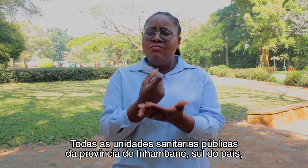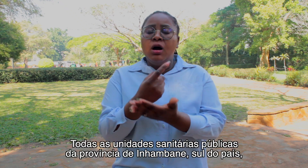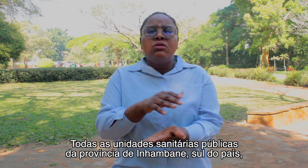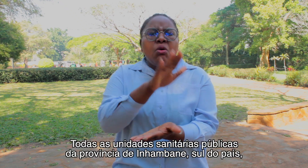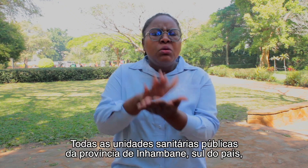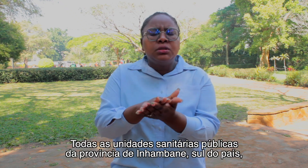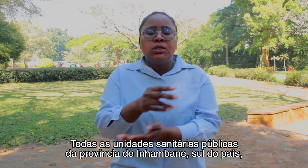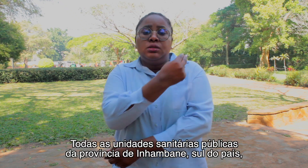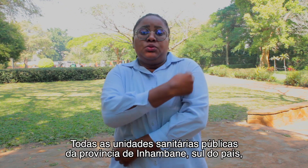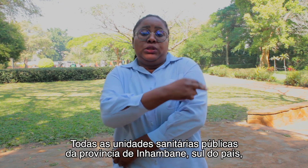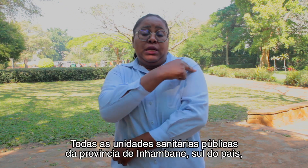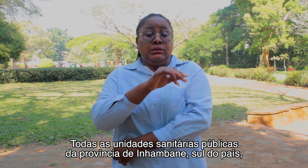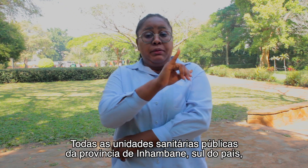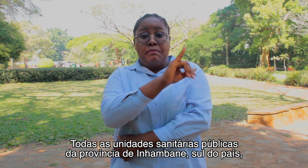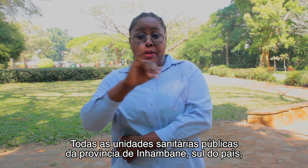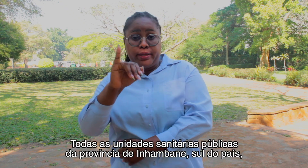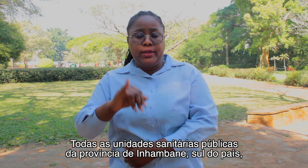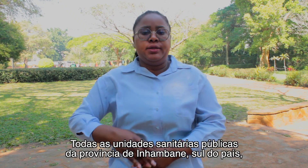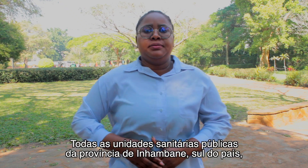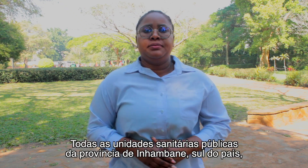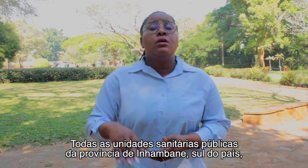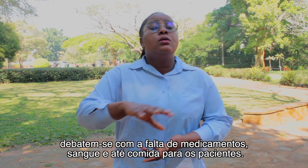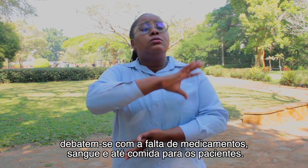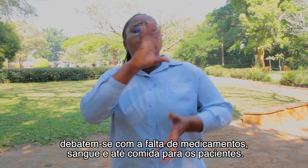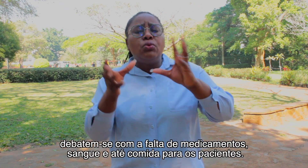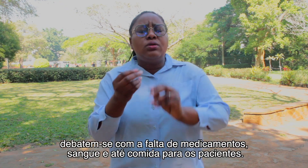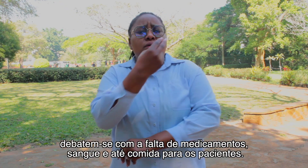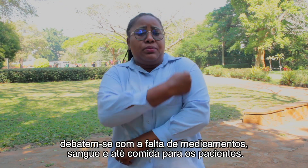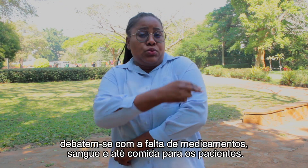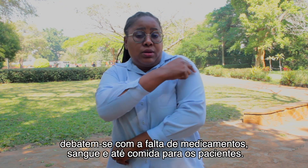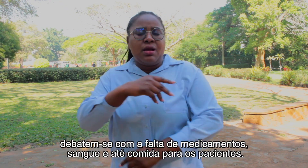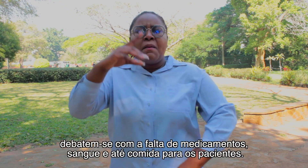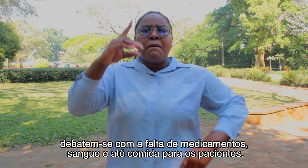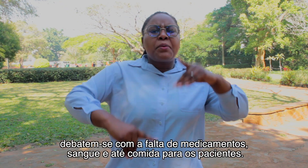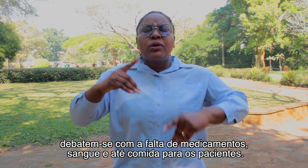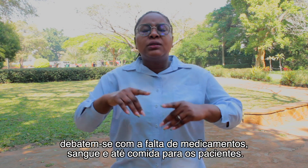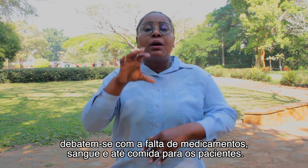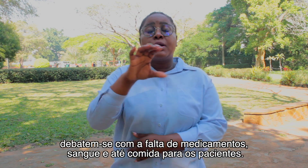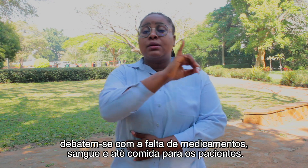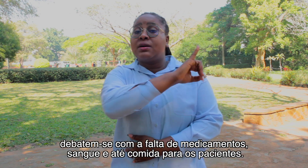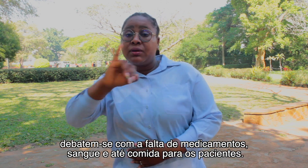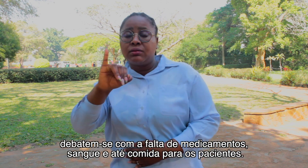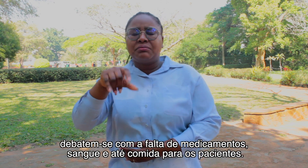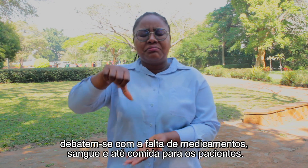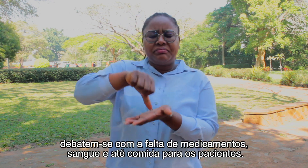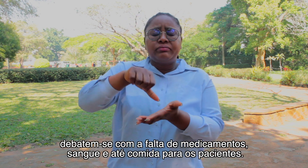Todas as unidades públicas da província de Inhambane, sul do país, debatem-se com a falta de medicamentos, sangue e até comida para os